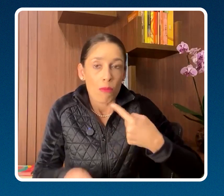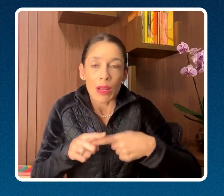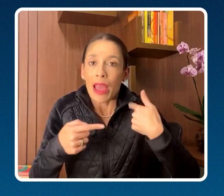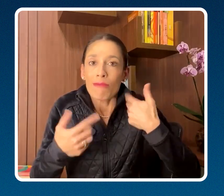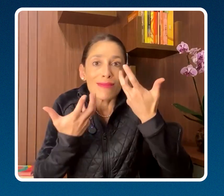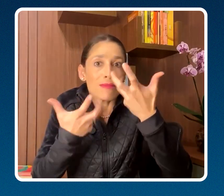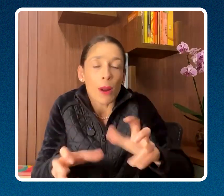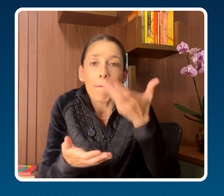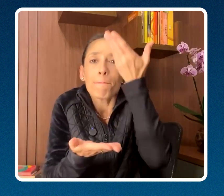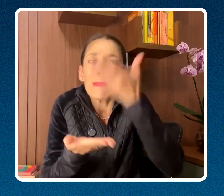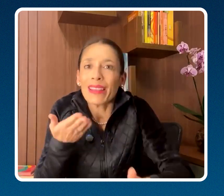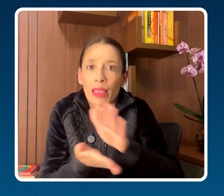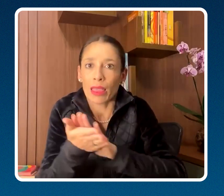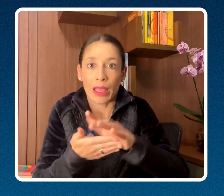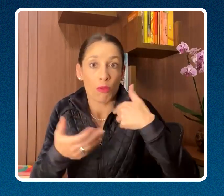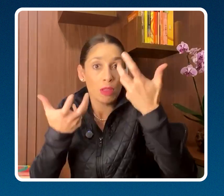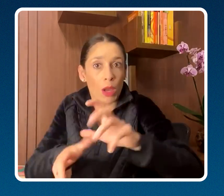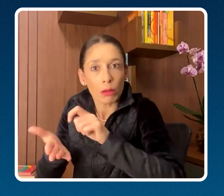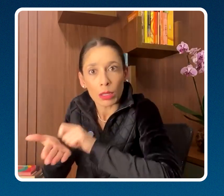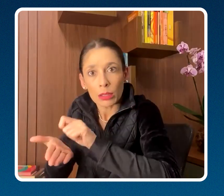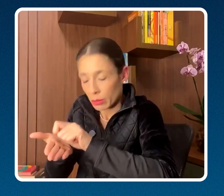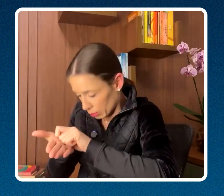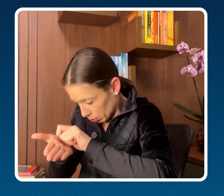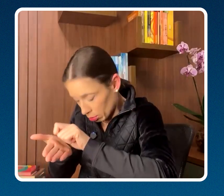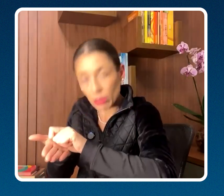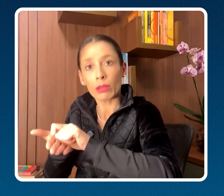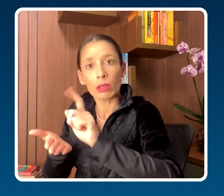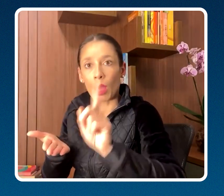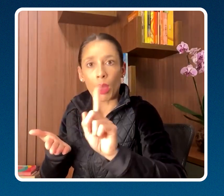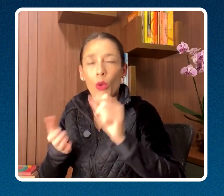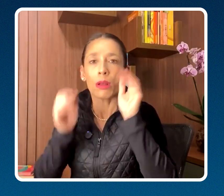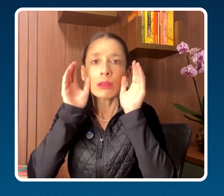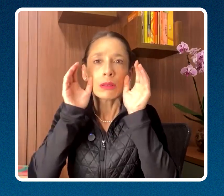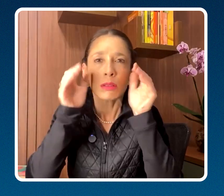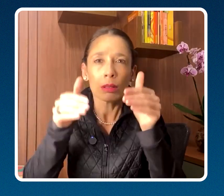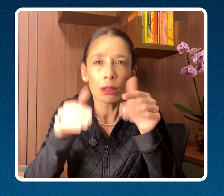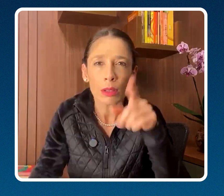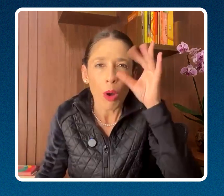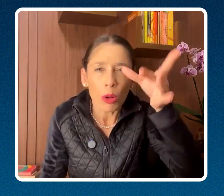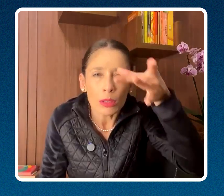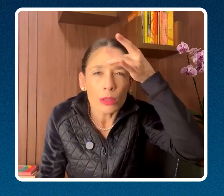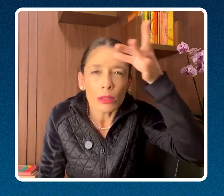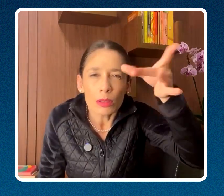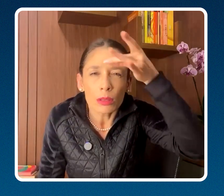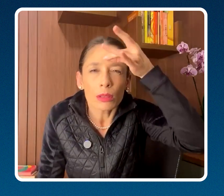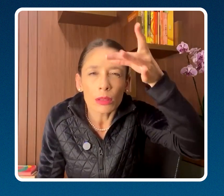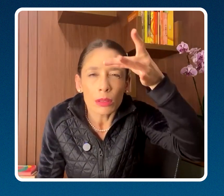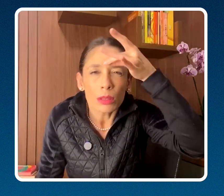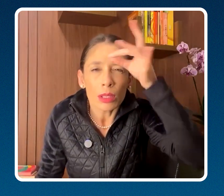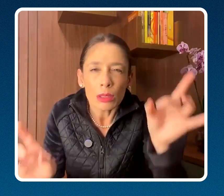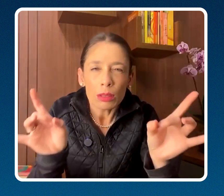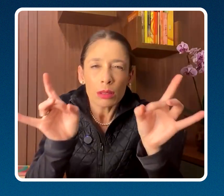não quero escrever nada, então eu quero guardar aquilo para depois eu vir fazer um relatório com toda